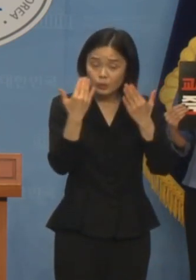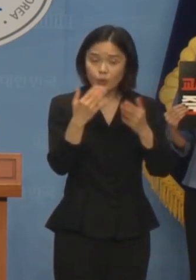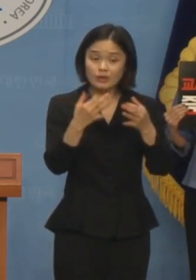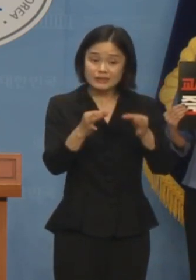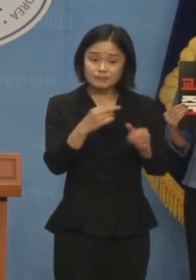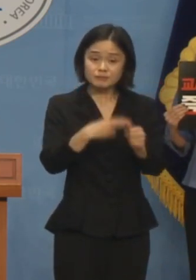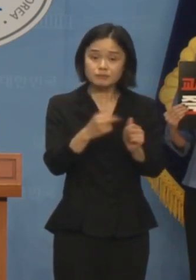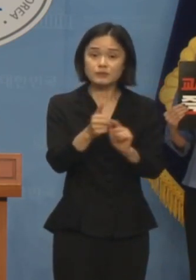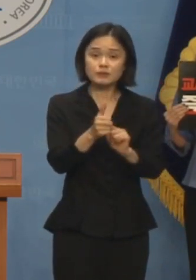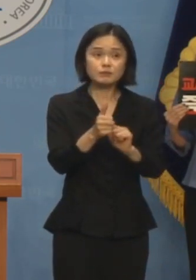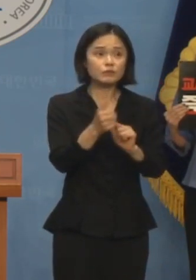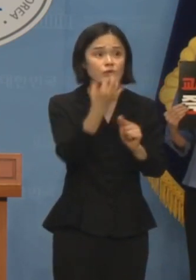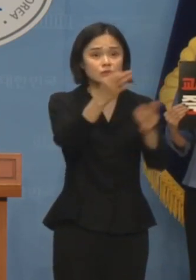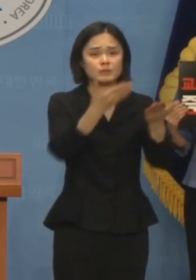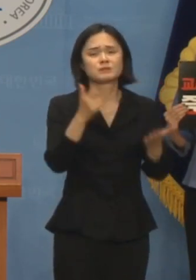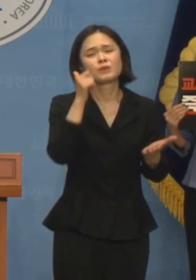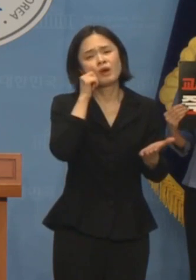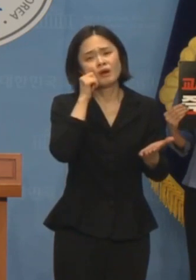않았기 때문입니다.